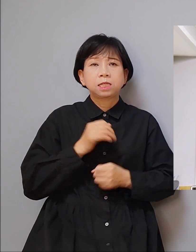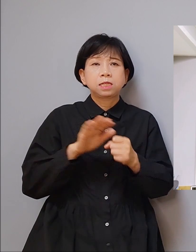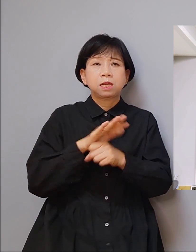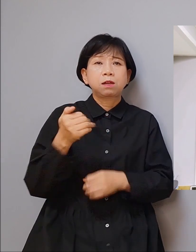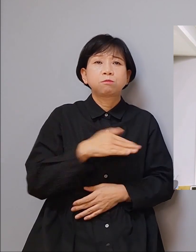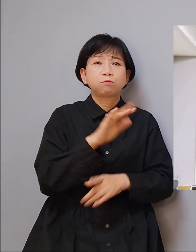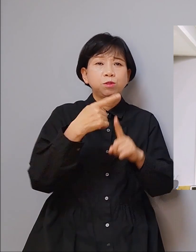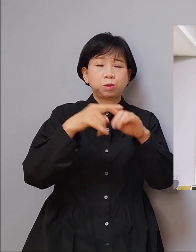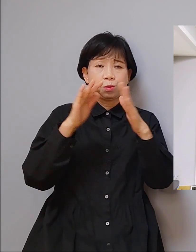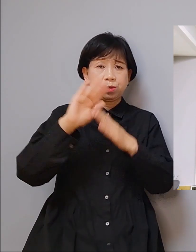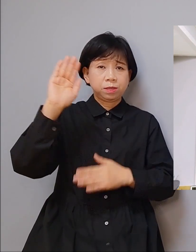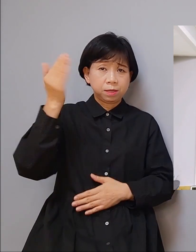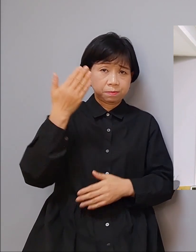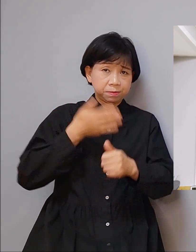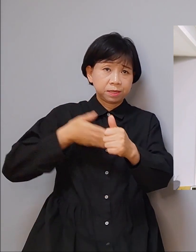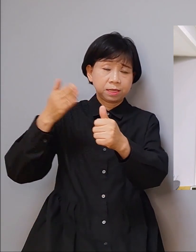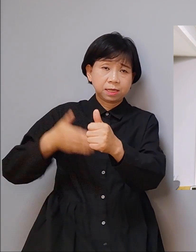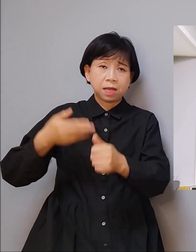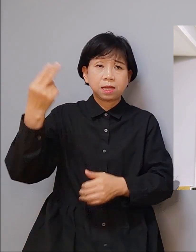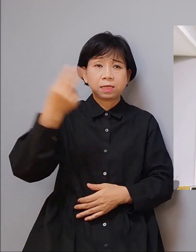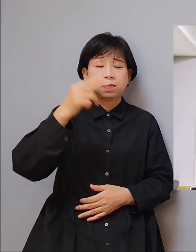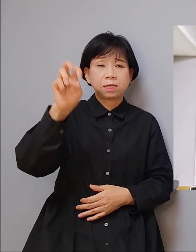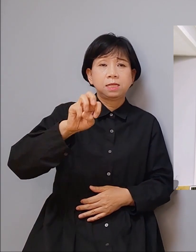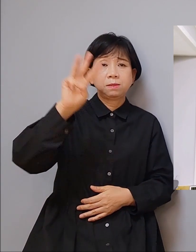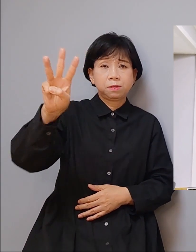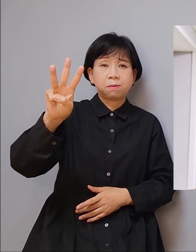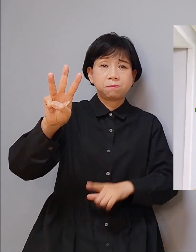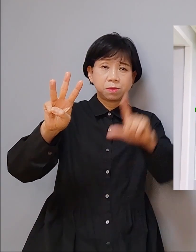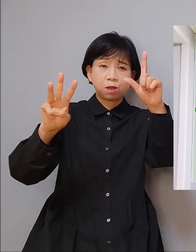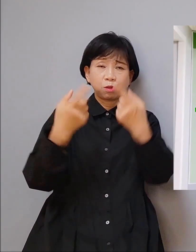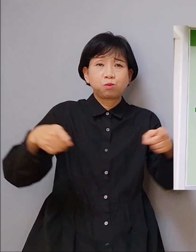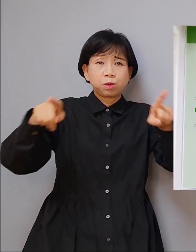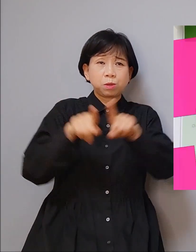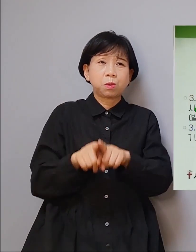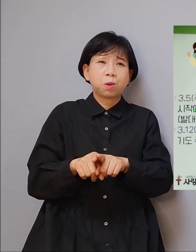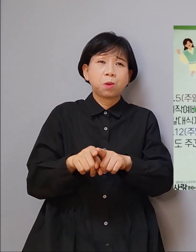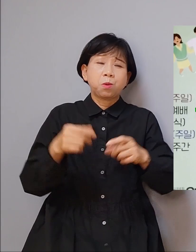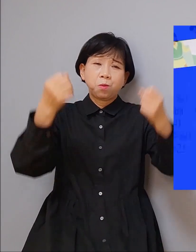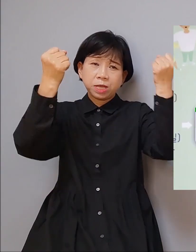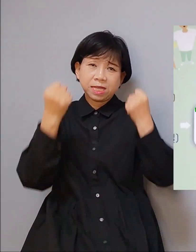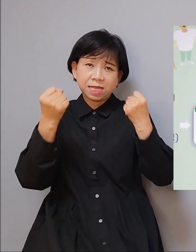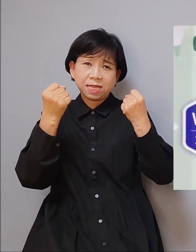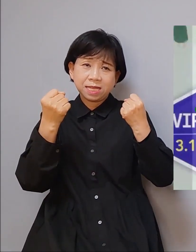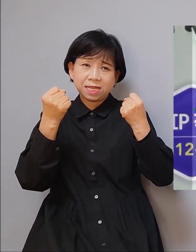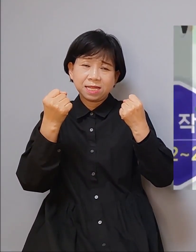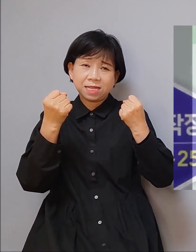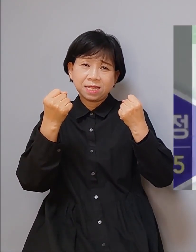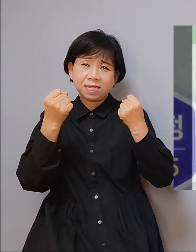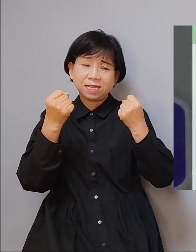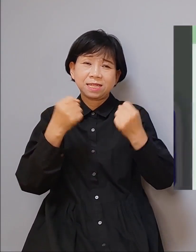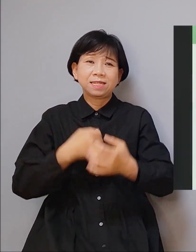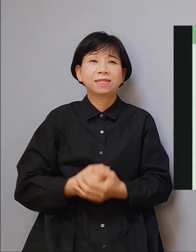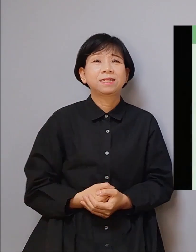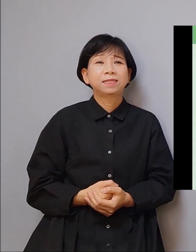되기를 바랍니다. 2023년 투게더 화이팅! 돌파! 돌파! 돌파!